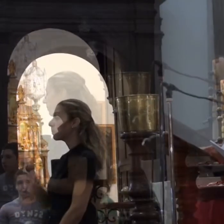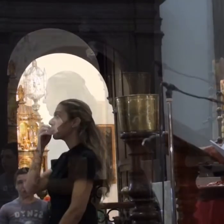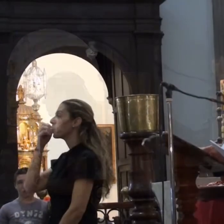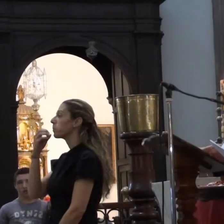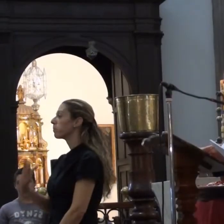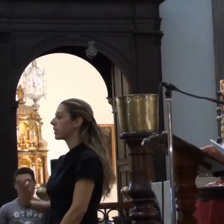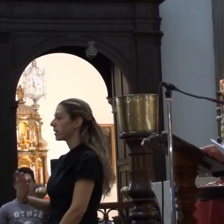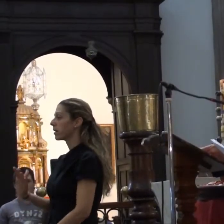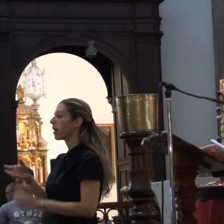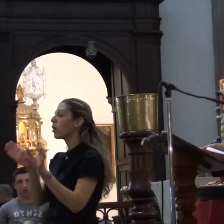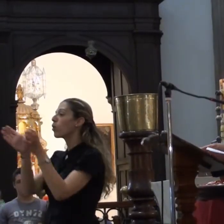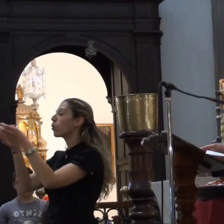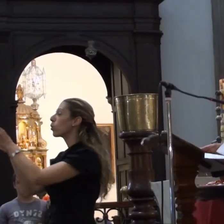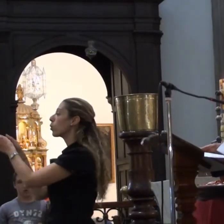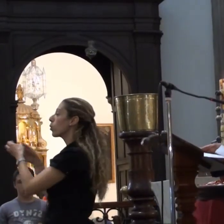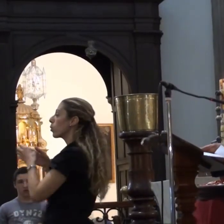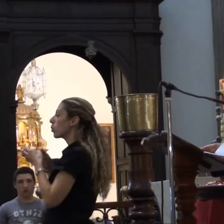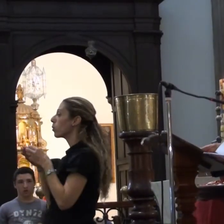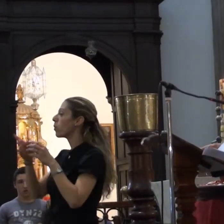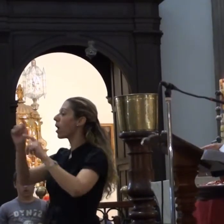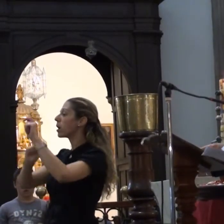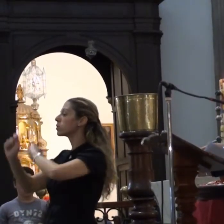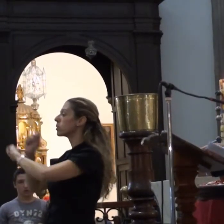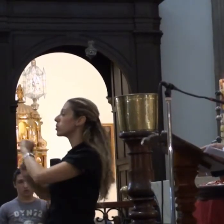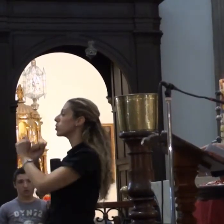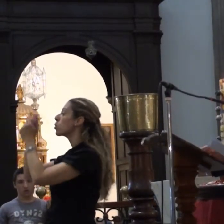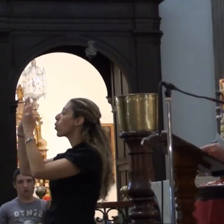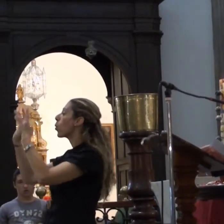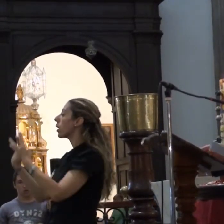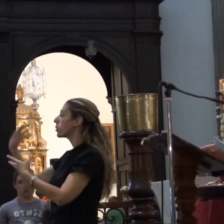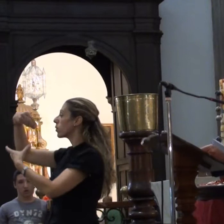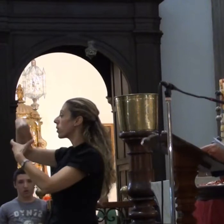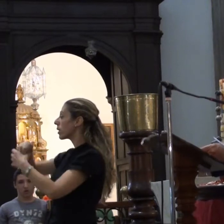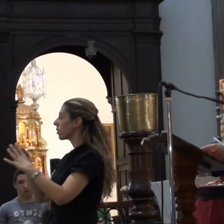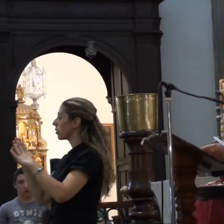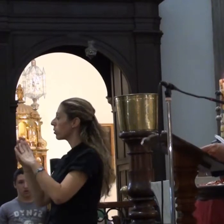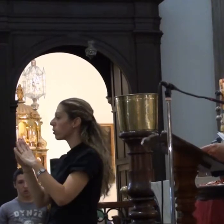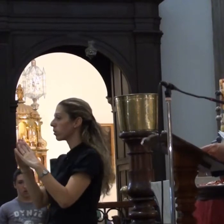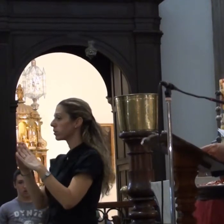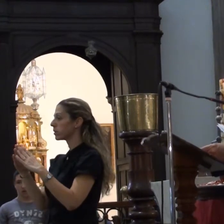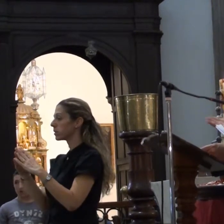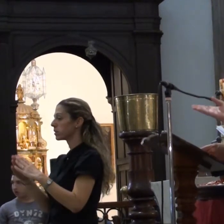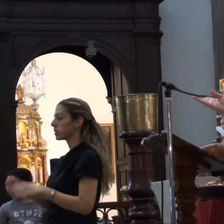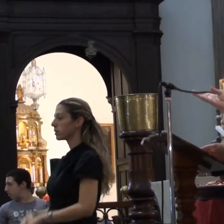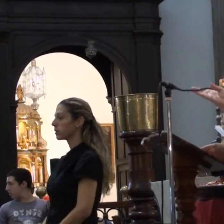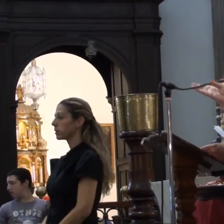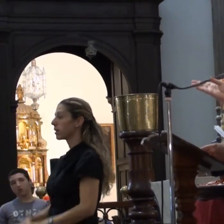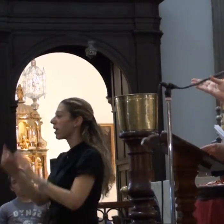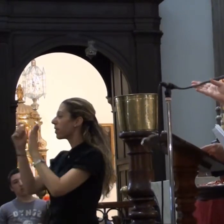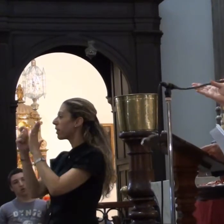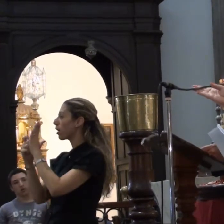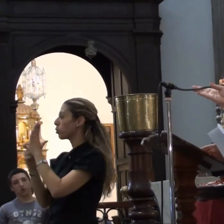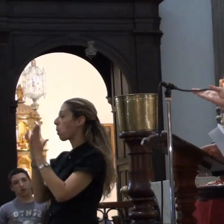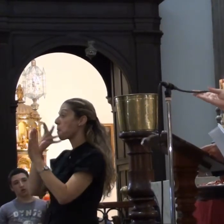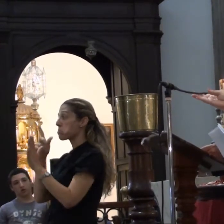Cuántos movimientos y asociaciones hay en nuestro fundando un poco